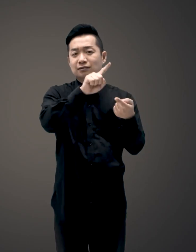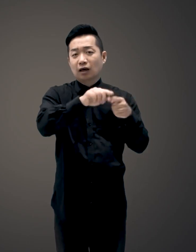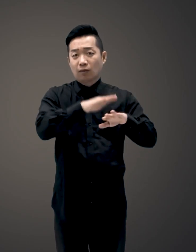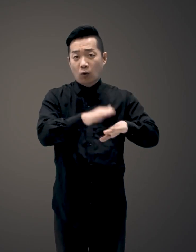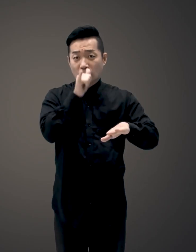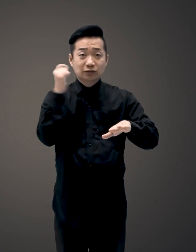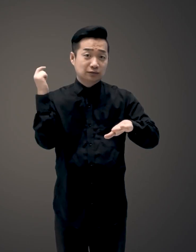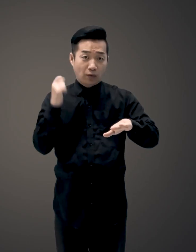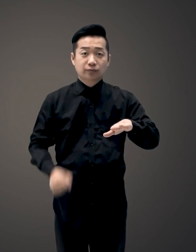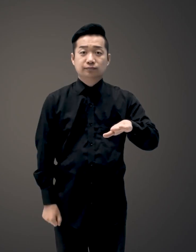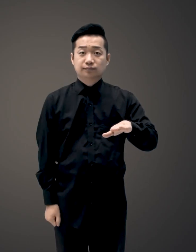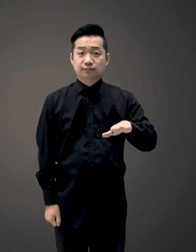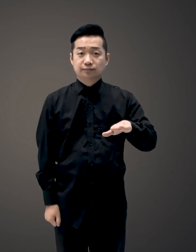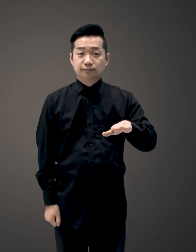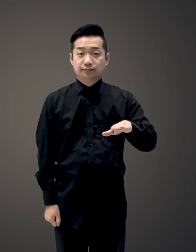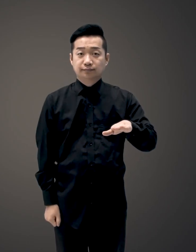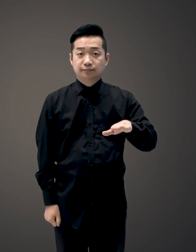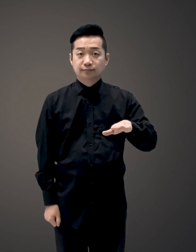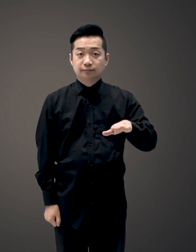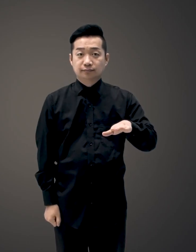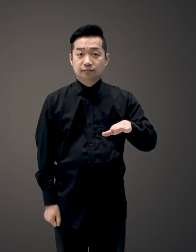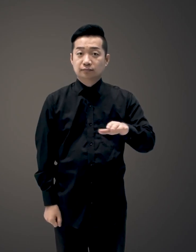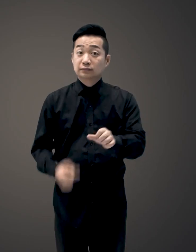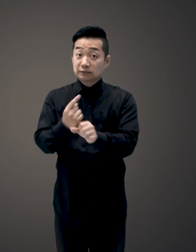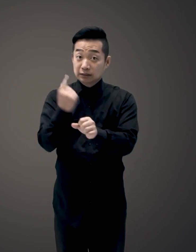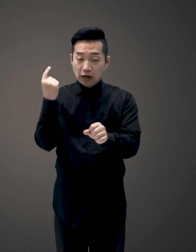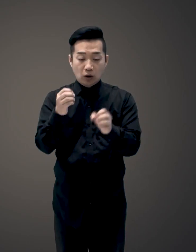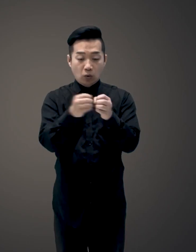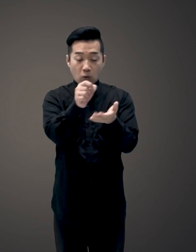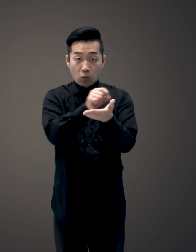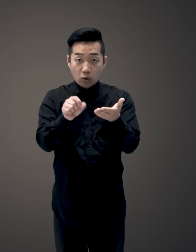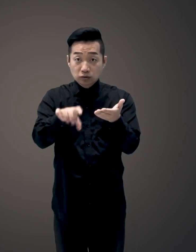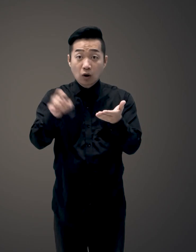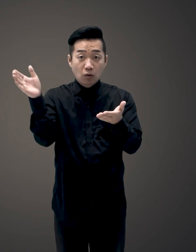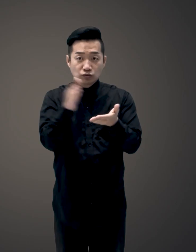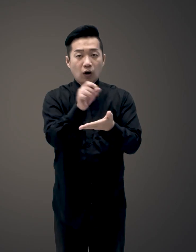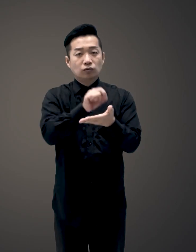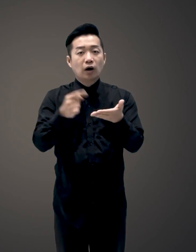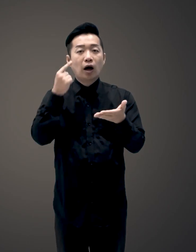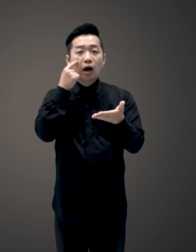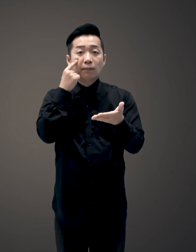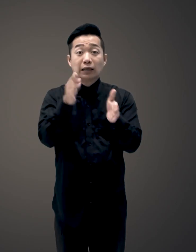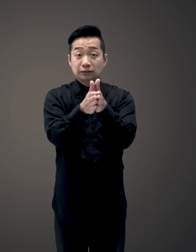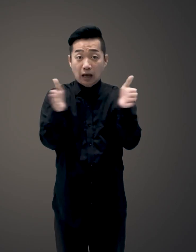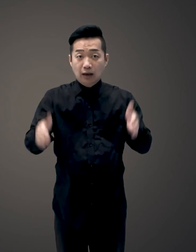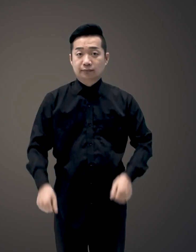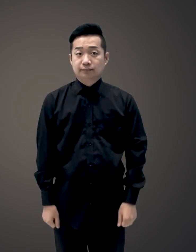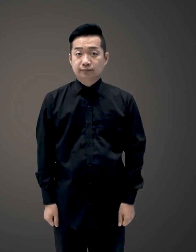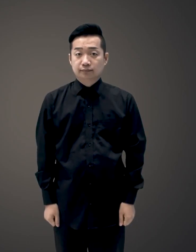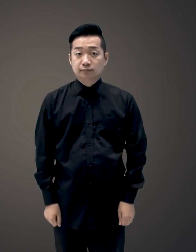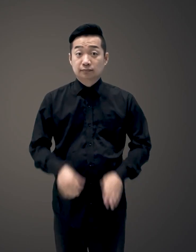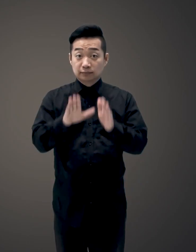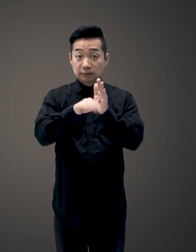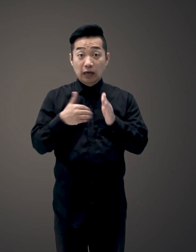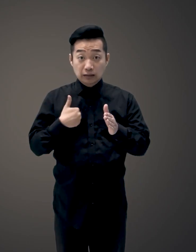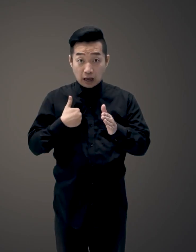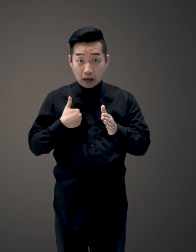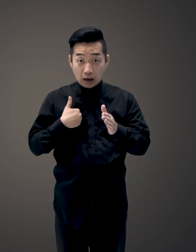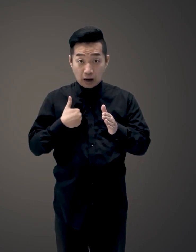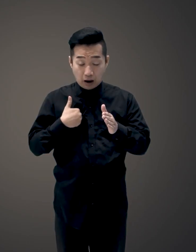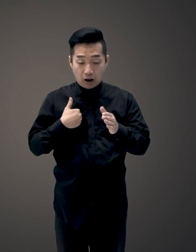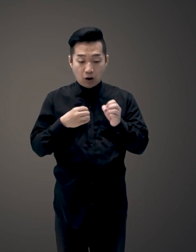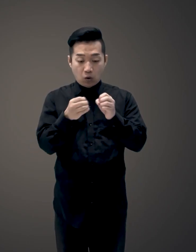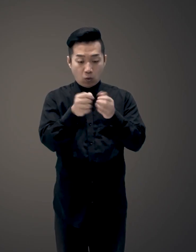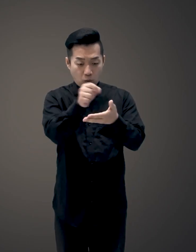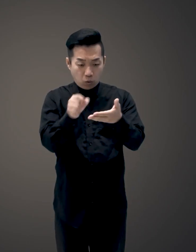남아있는 걸로 알고 있습니다. 이제 작년에 이 소설을 처음부터 다시 써보자 하고 쓰기 시작했는데 그때 제가 소설에